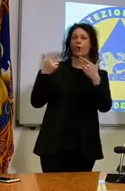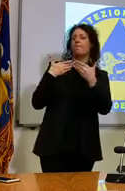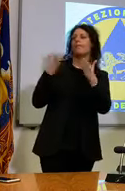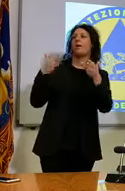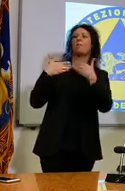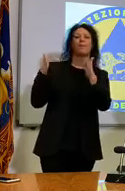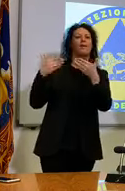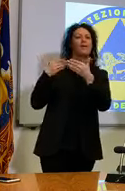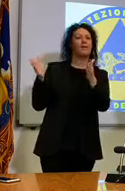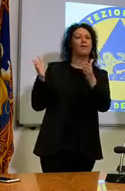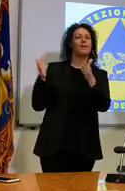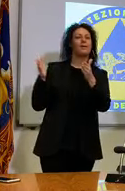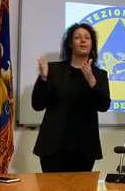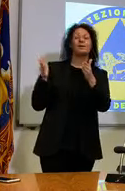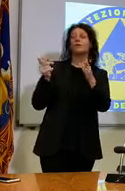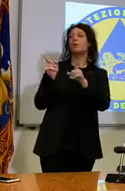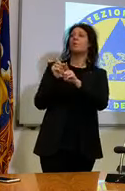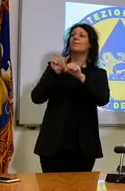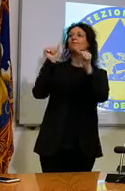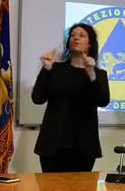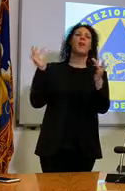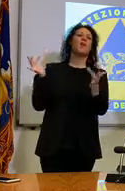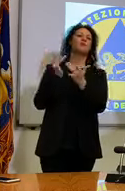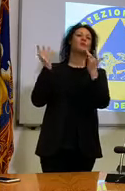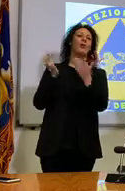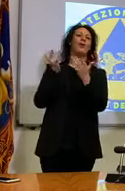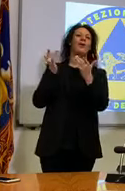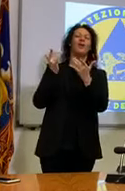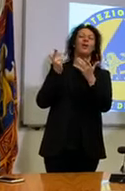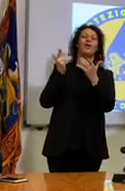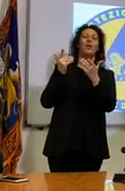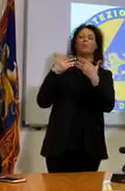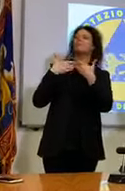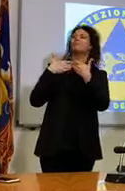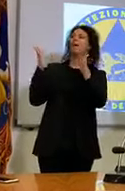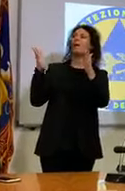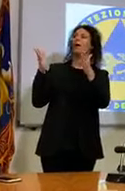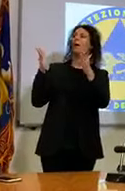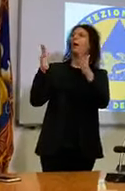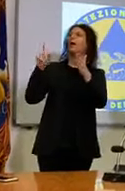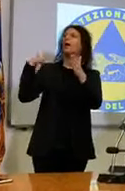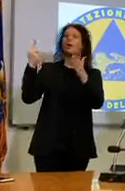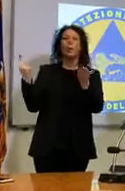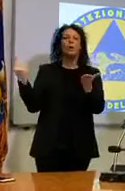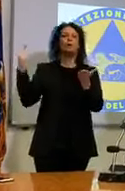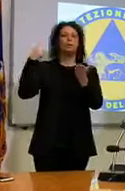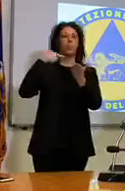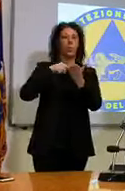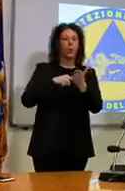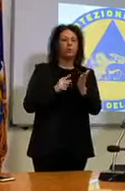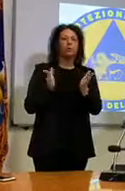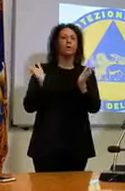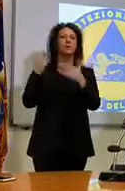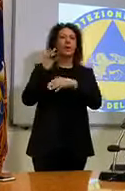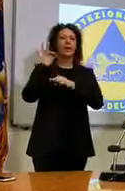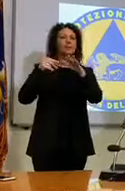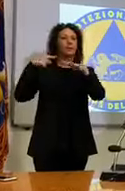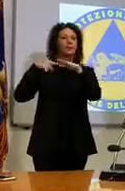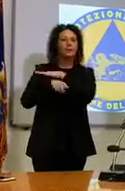anche leggerezza, si può dire. E hanno riaperto poi le terapie intensive e hanno dovuto riaprire la